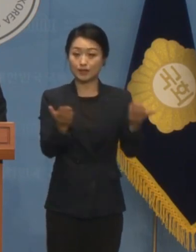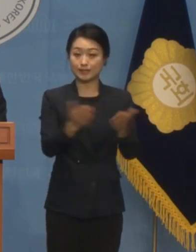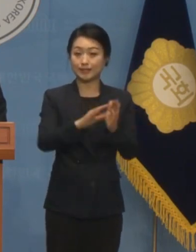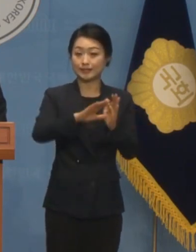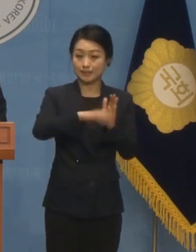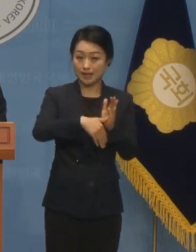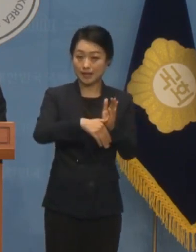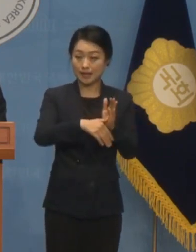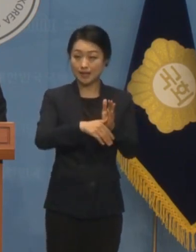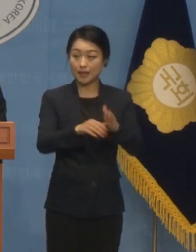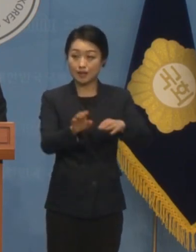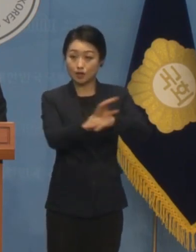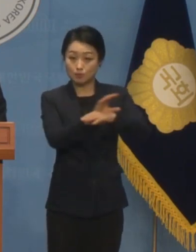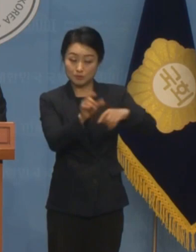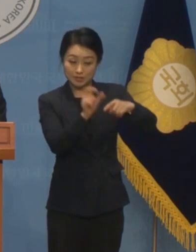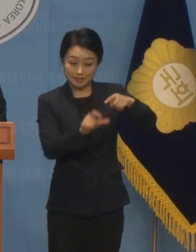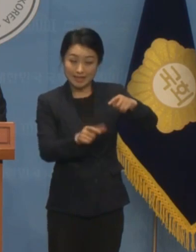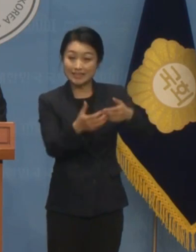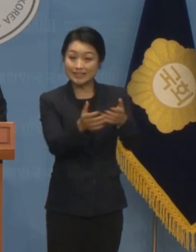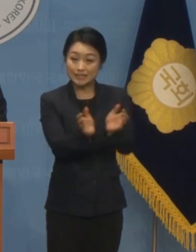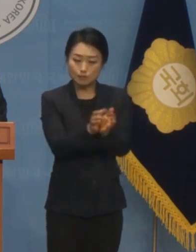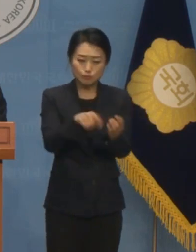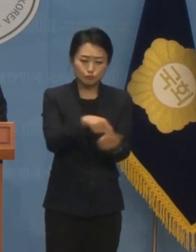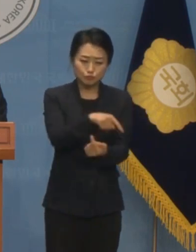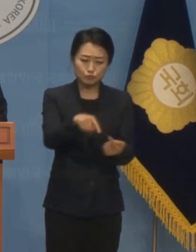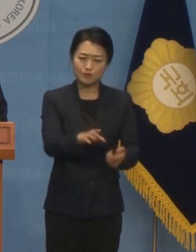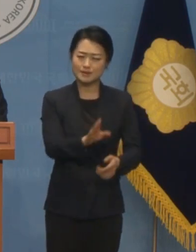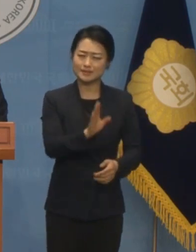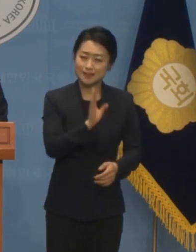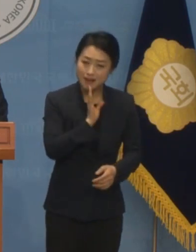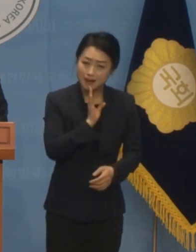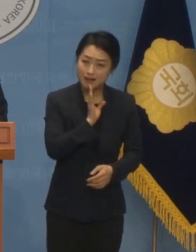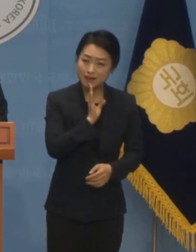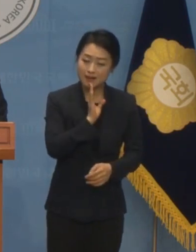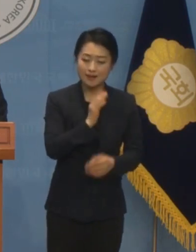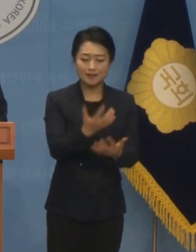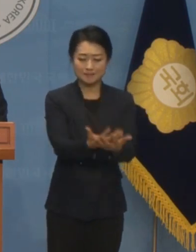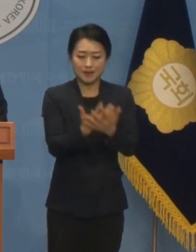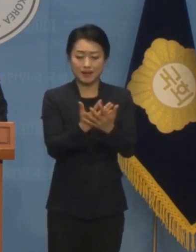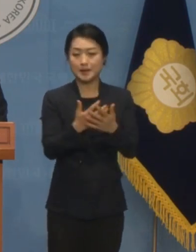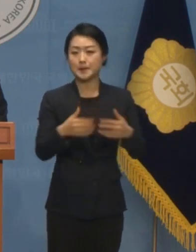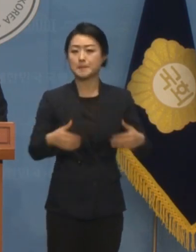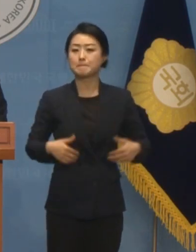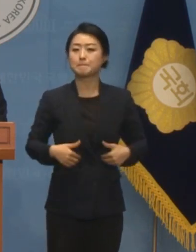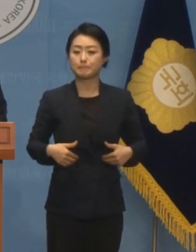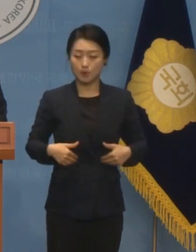당시 댓글팀을 운영한 것이 사실인지 밝혀져야 합니다.